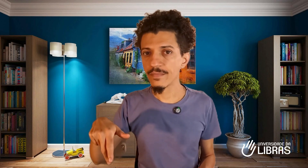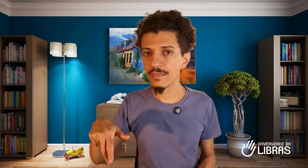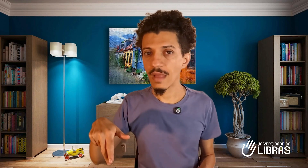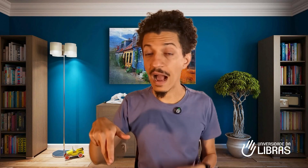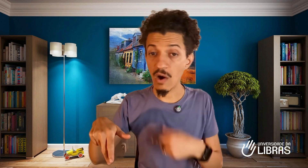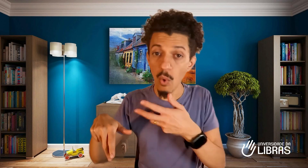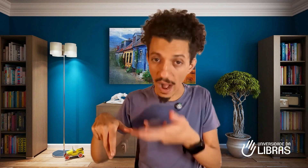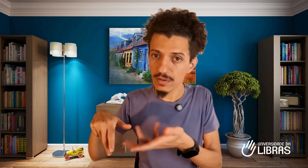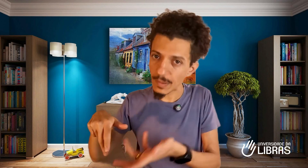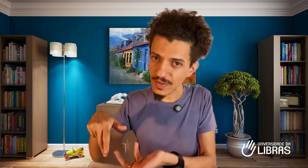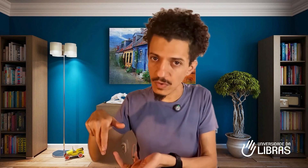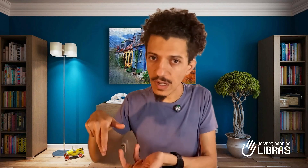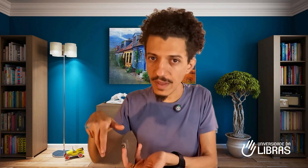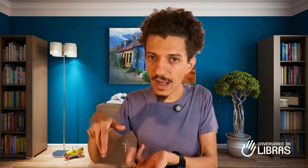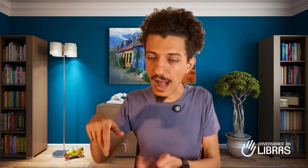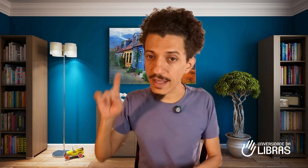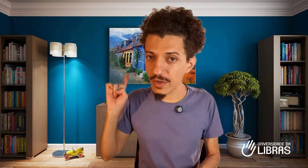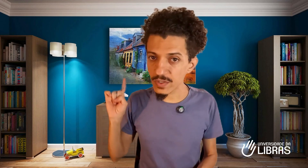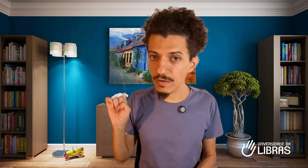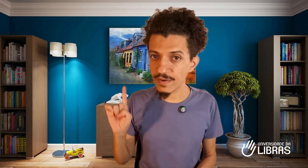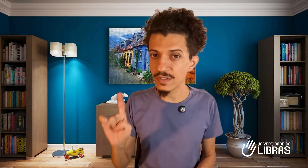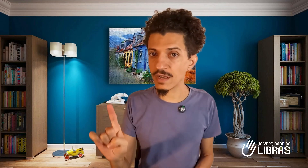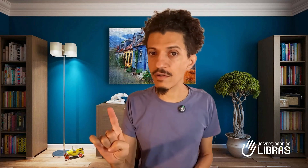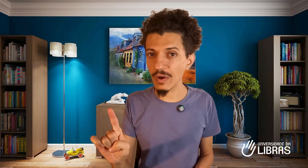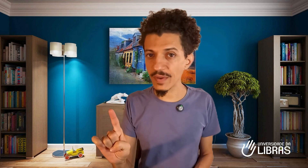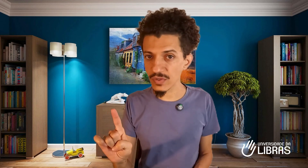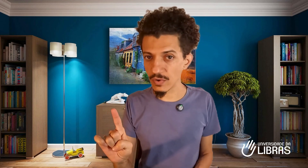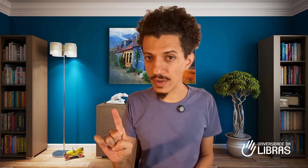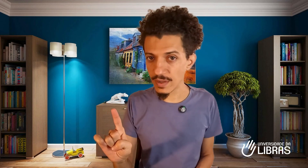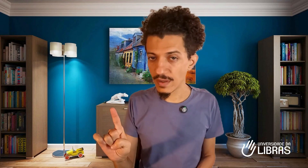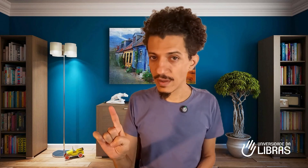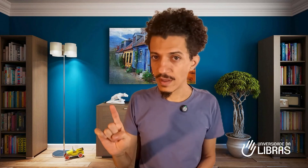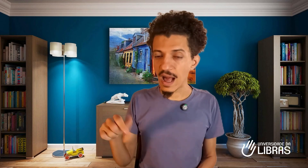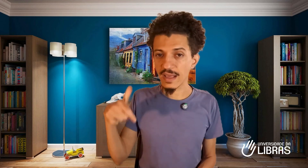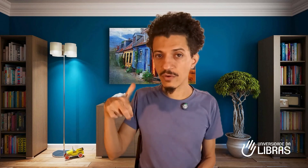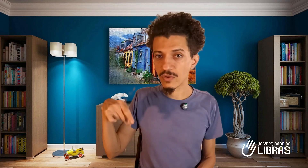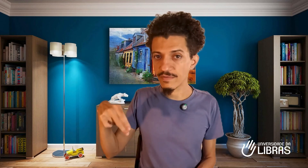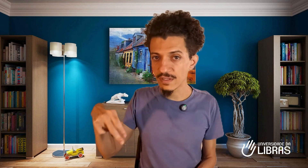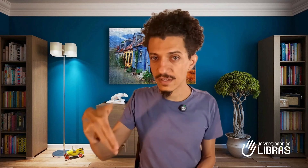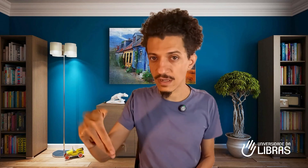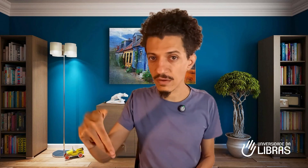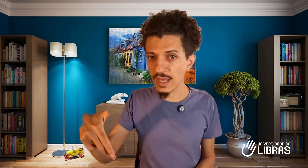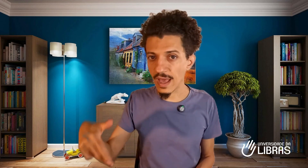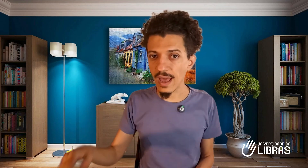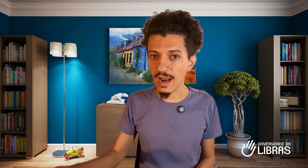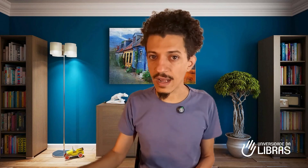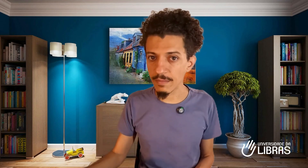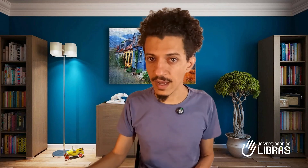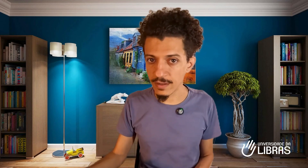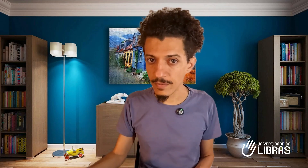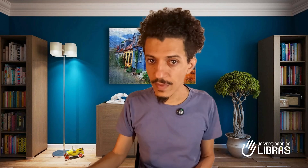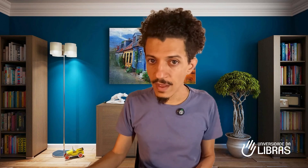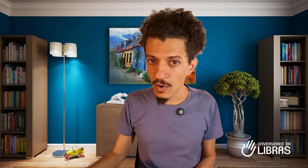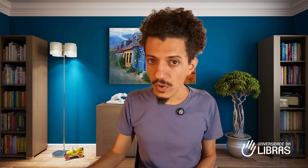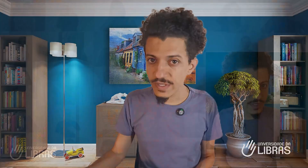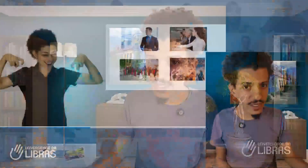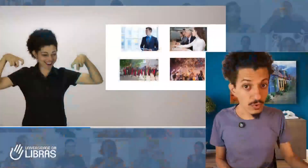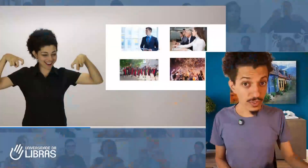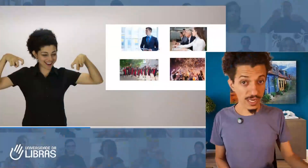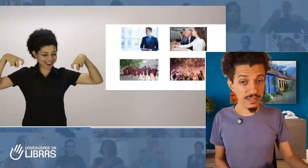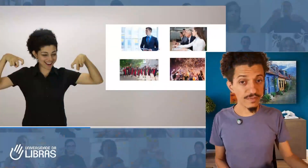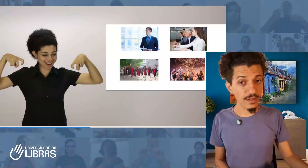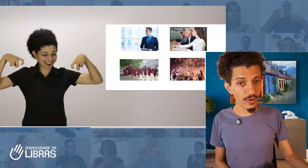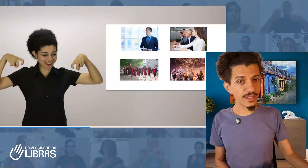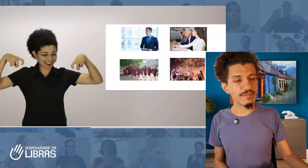quê? O ato da pessoa caminhar. Aqui eu estou enfatizando que é uma pessoa. Aqui eu estou enfatizando que é ela caminhando. Ou seja,